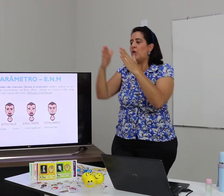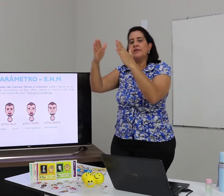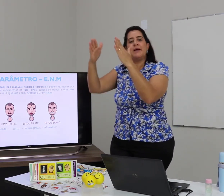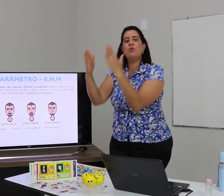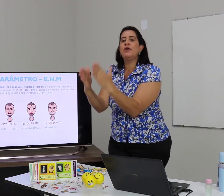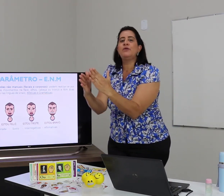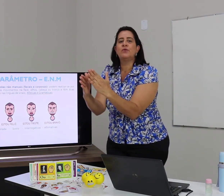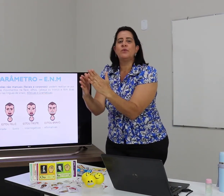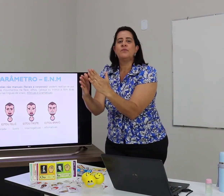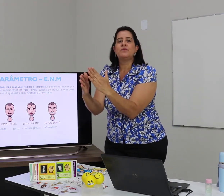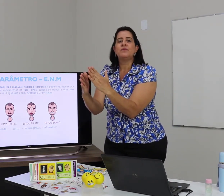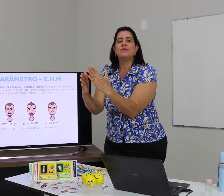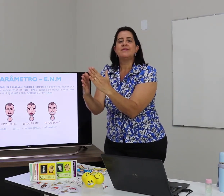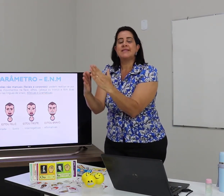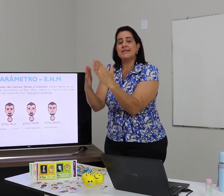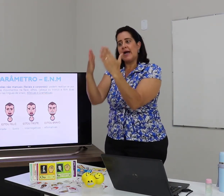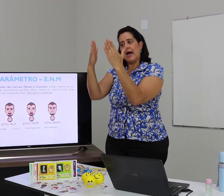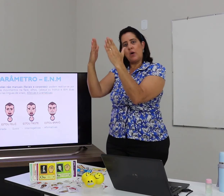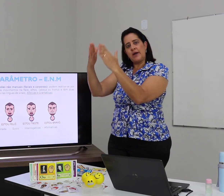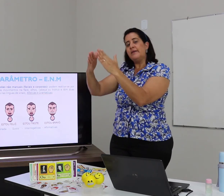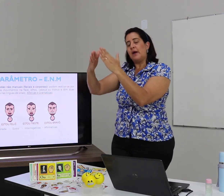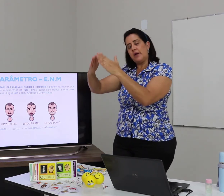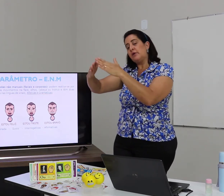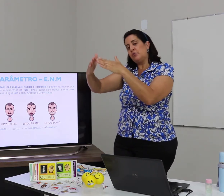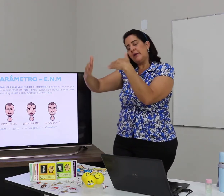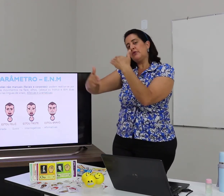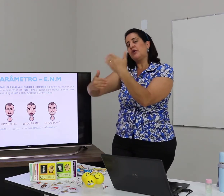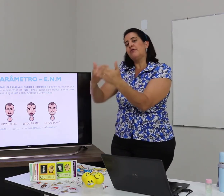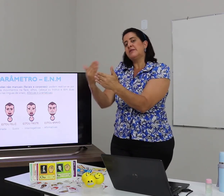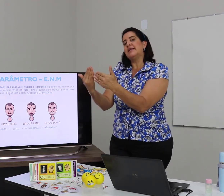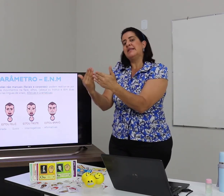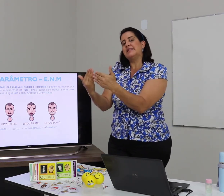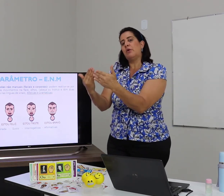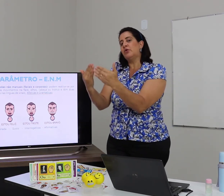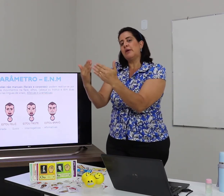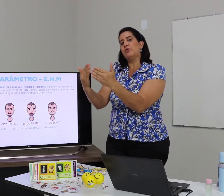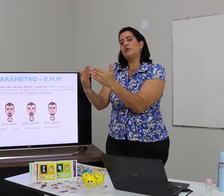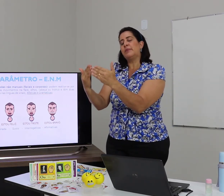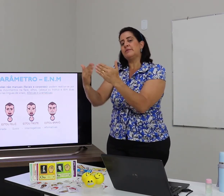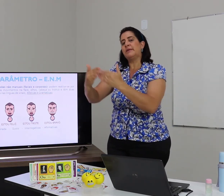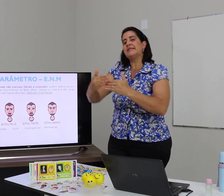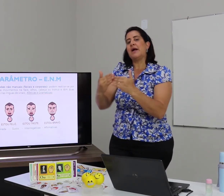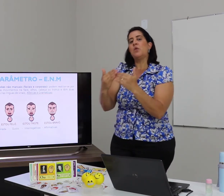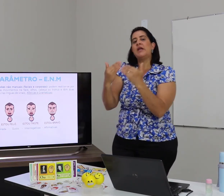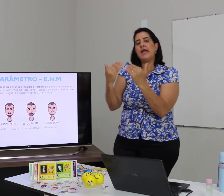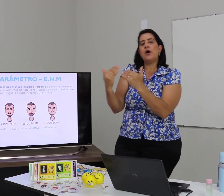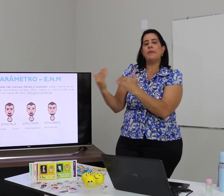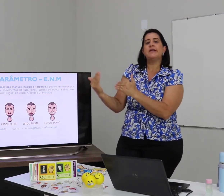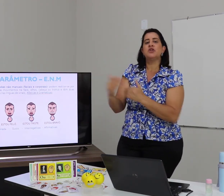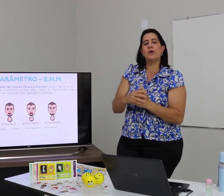conta muito. No momento que eu for sinalizar, conta muito para expressar o que realmente eu